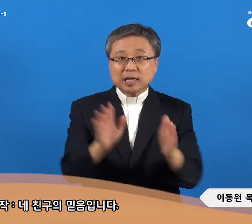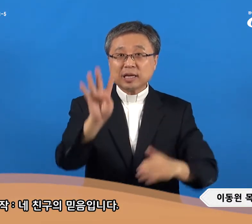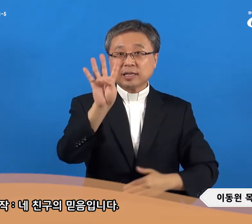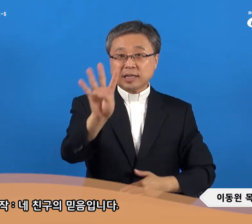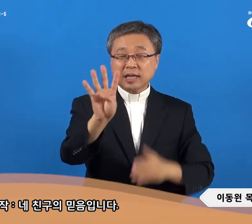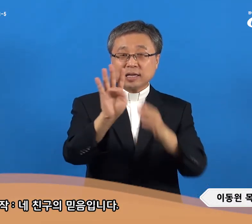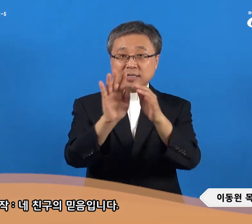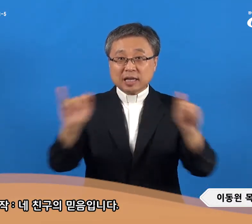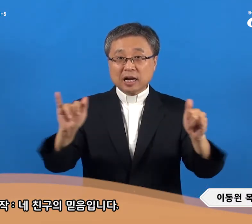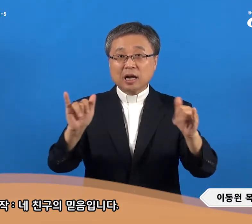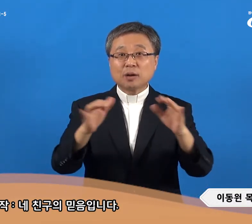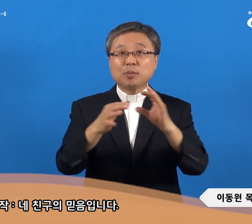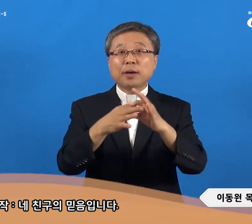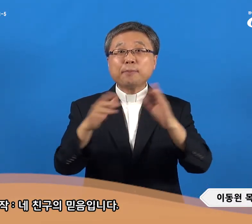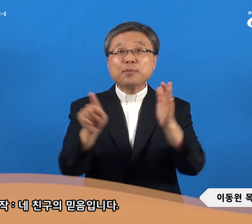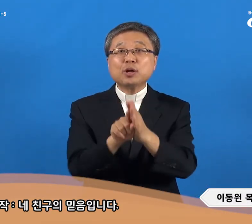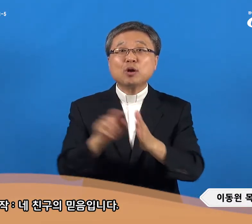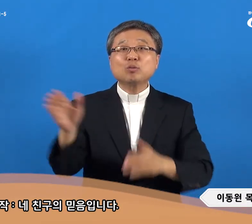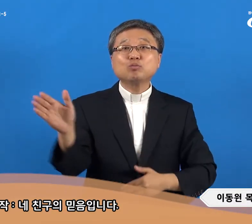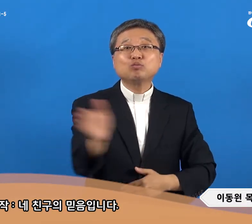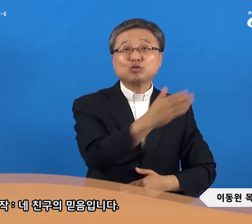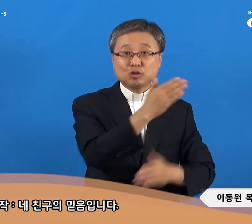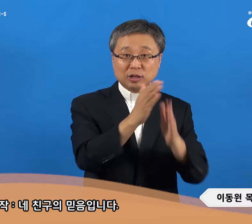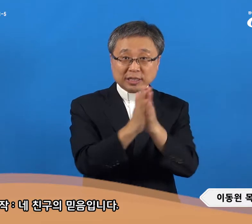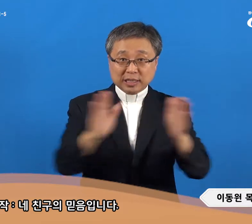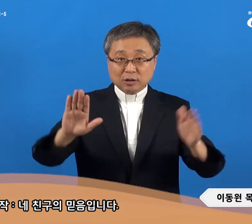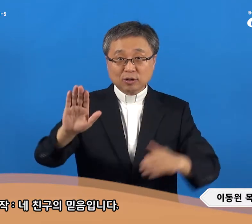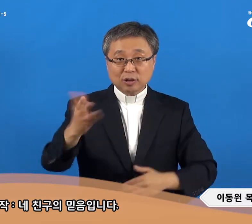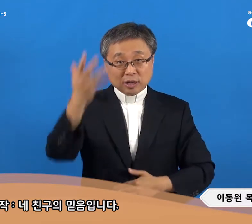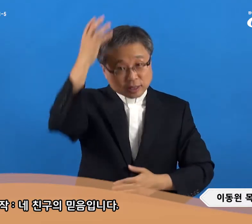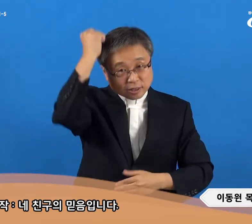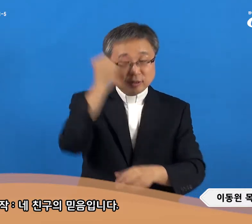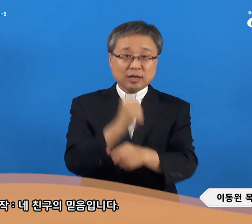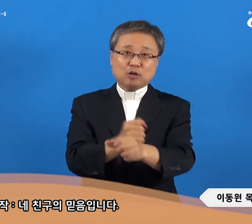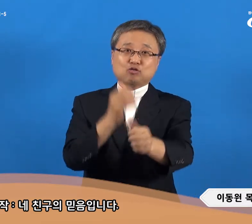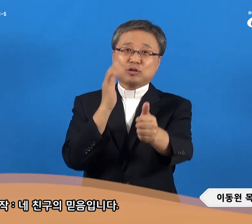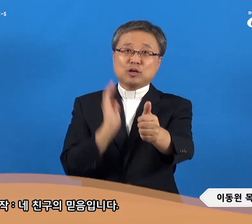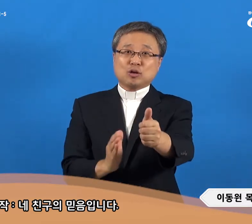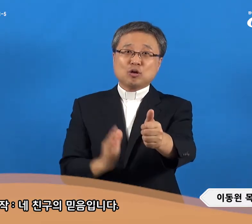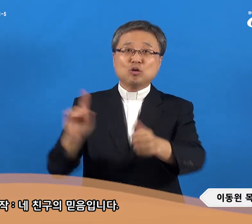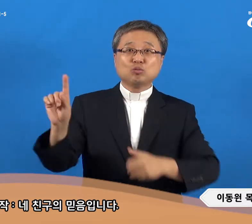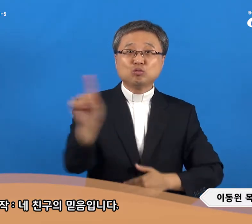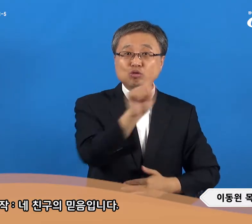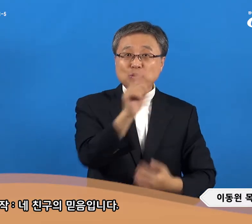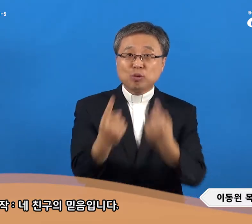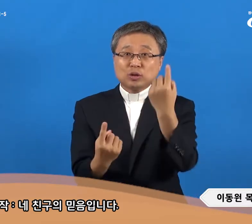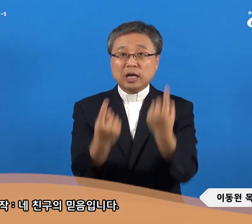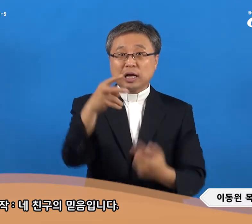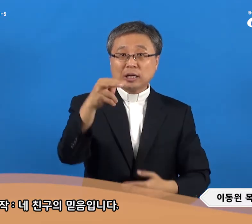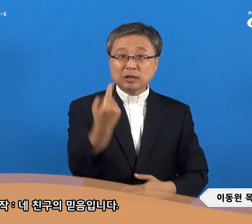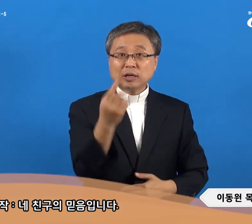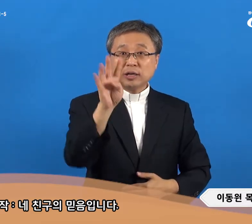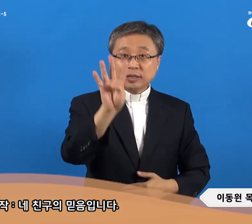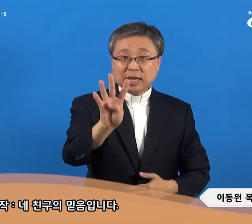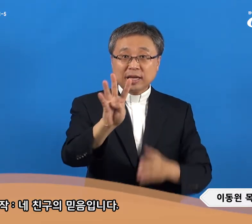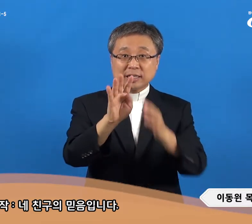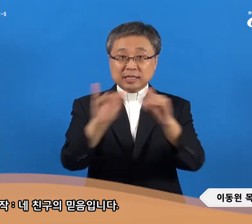사람의 믿음에서부터 시작되었다는 사실을 기억하십시오. 무엇보다 이 기적은 네 사람이 이 병든